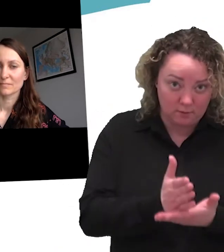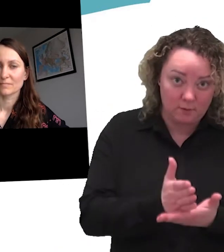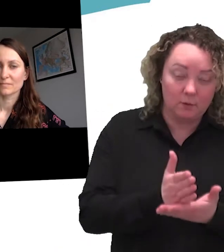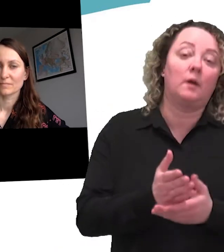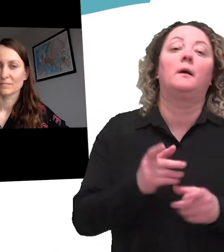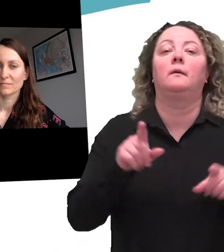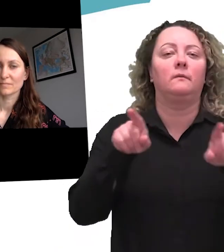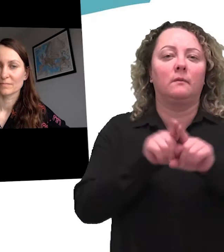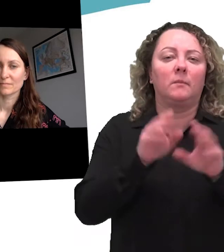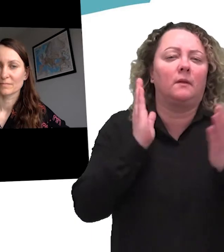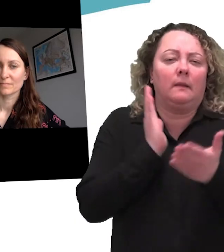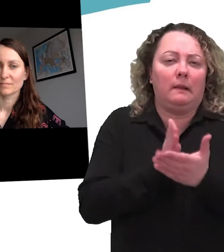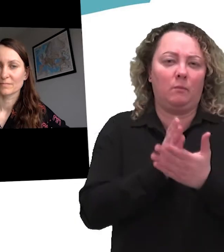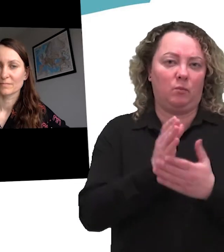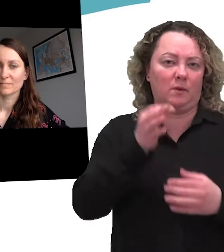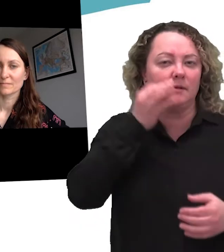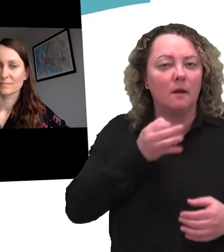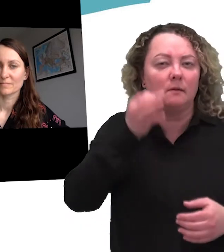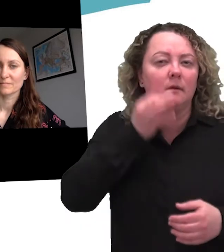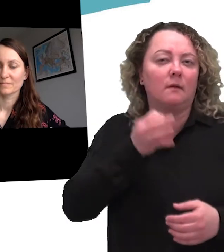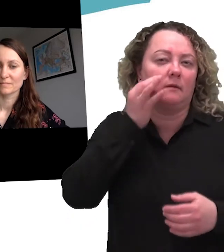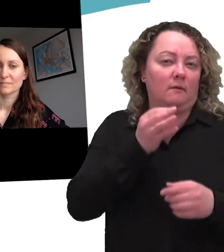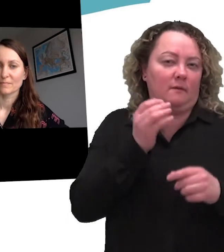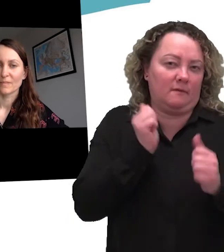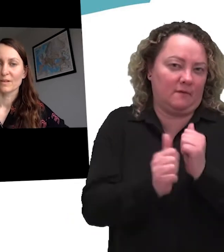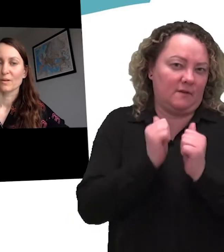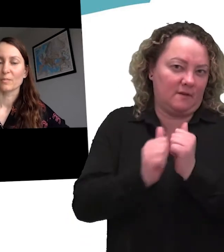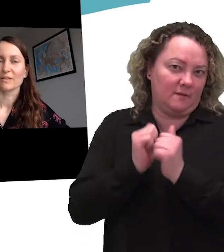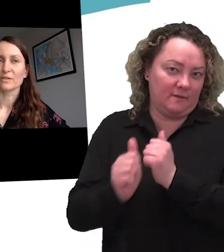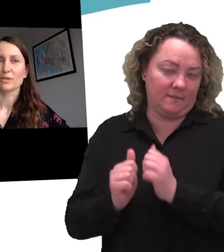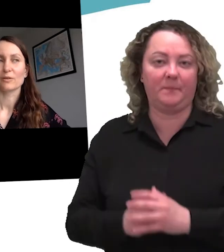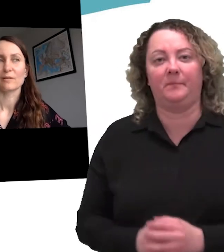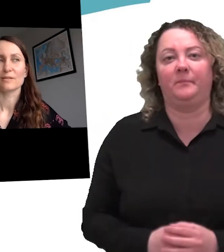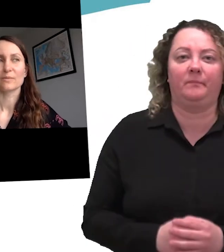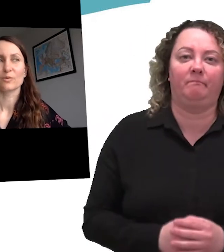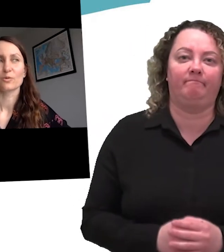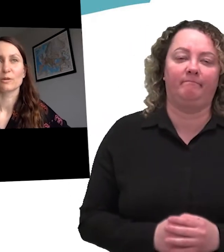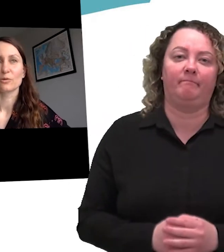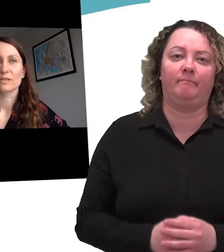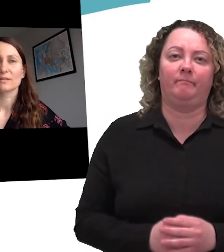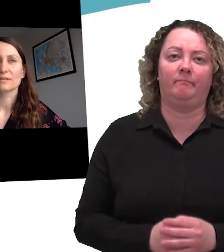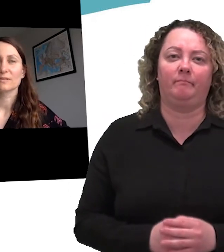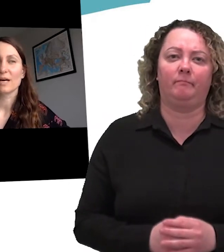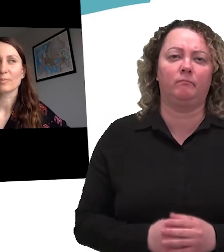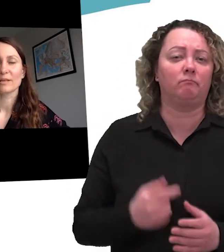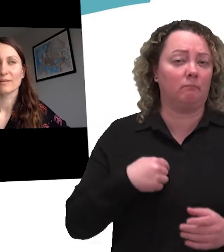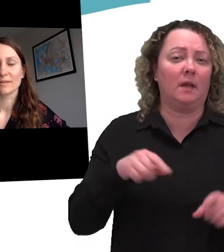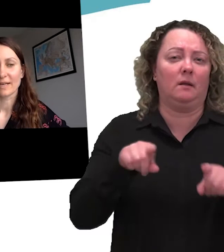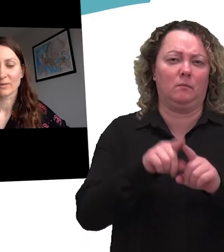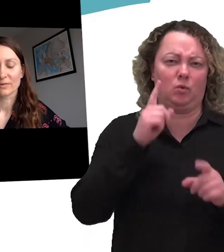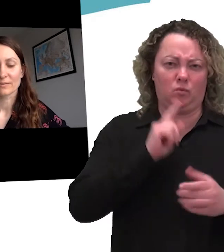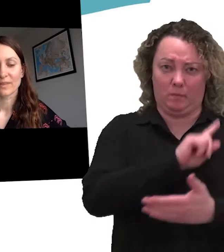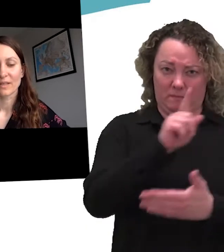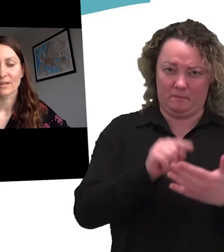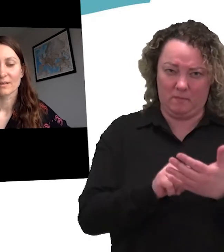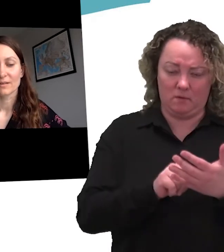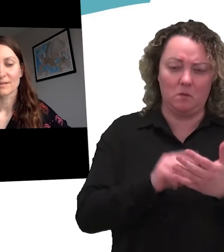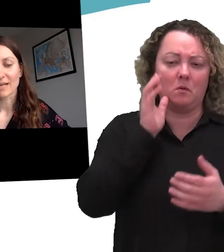nebūtina saldinti kas kart gyvenimą. Tai va. Man iškilo klausimas jūsų klausantis apie